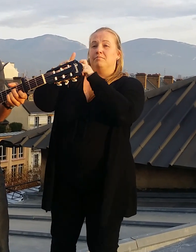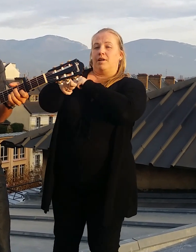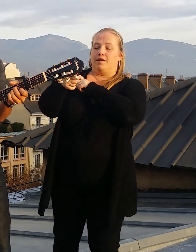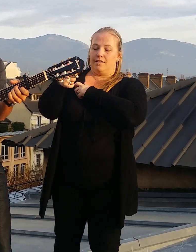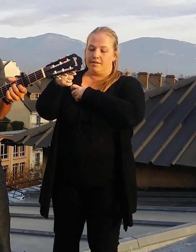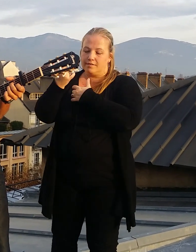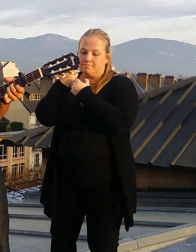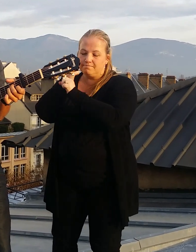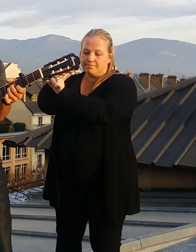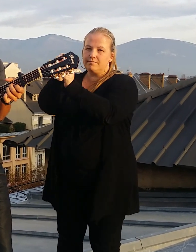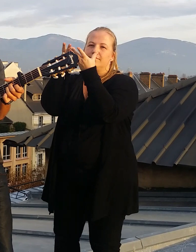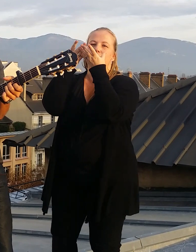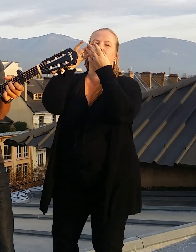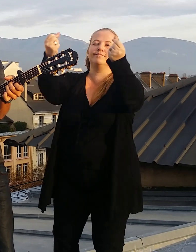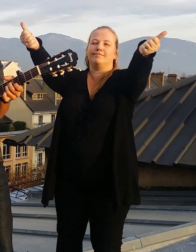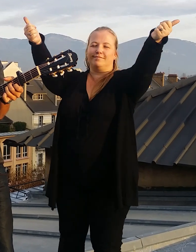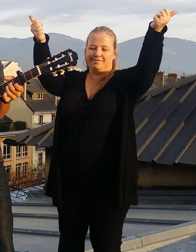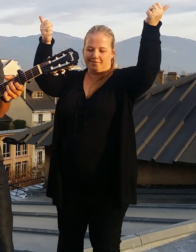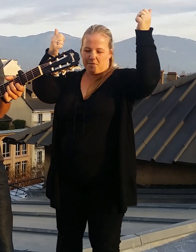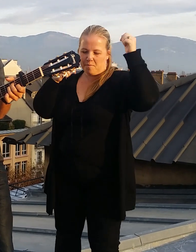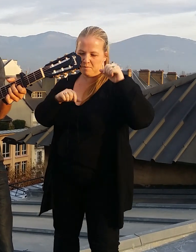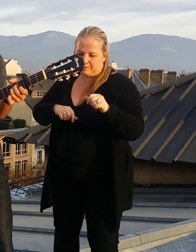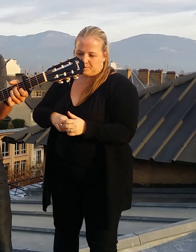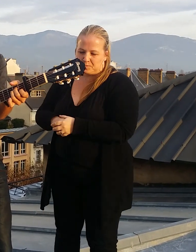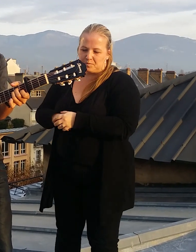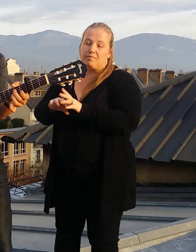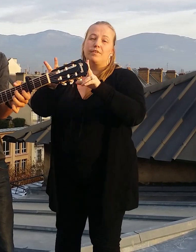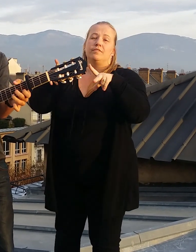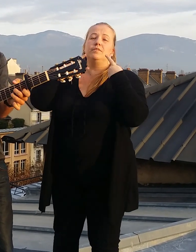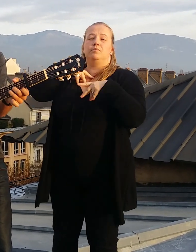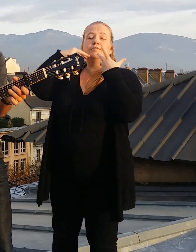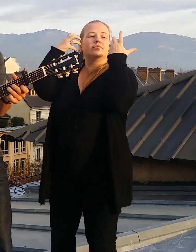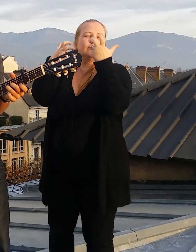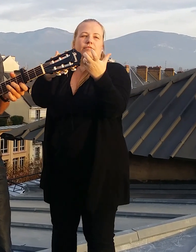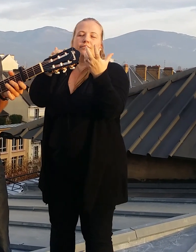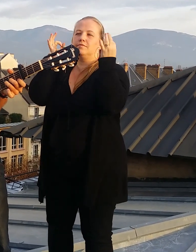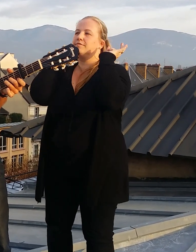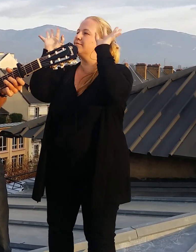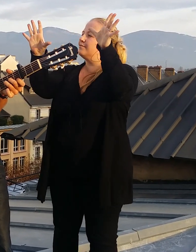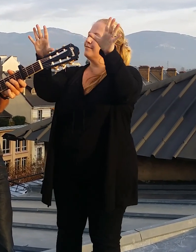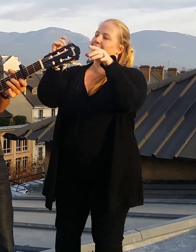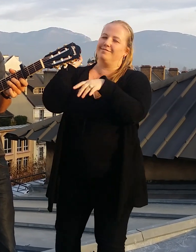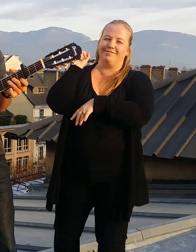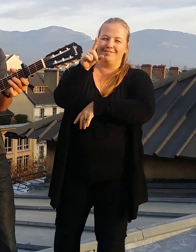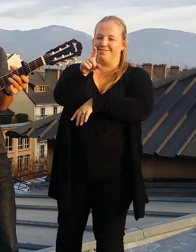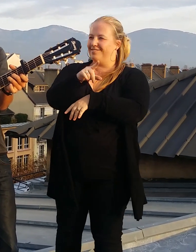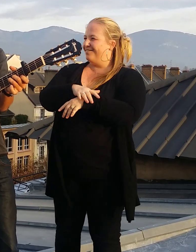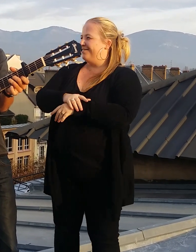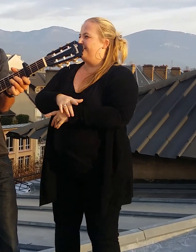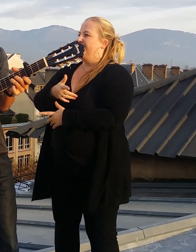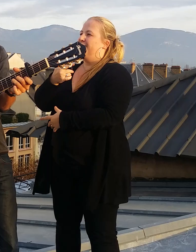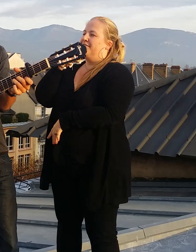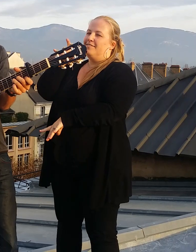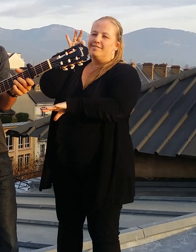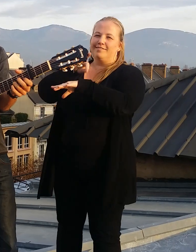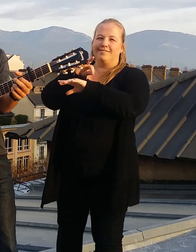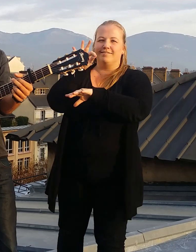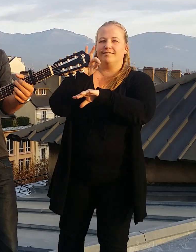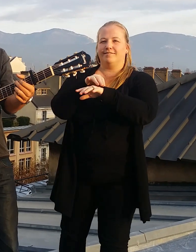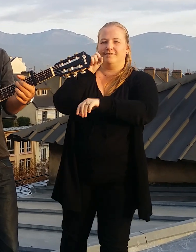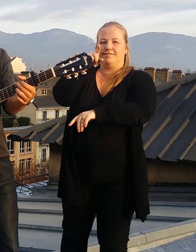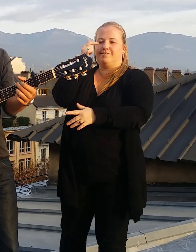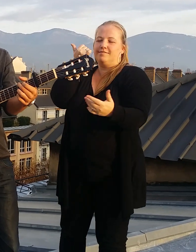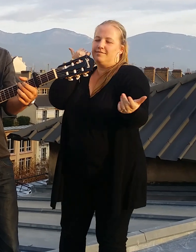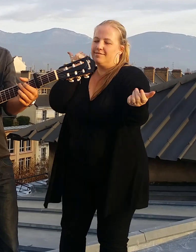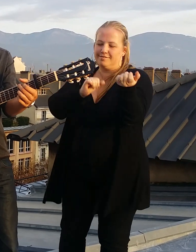me libère de ses chaînes. Moi je veux vivre une vie sans elle, sans